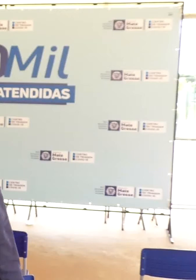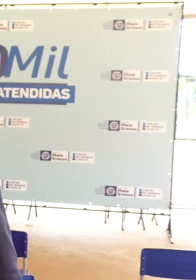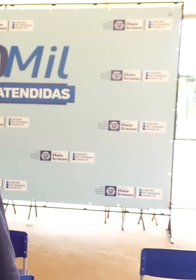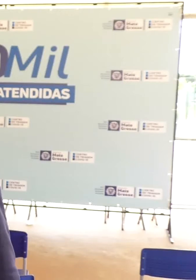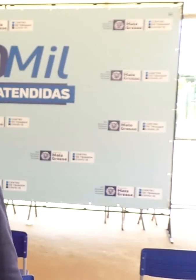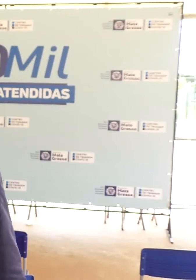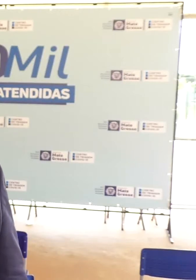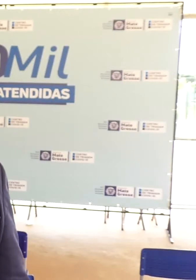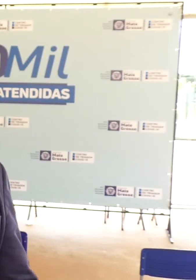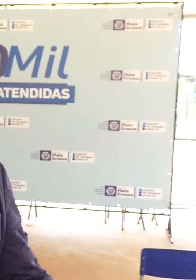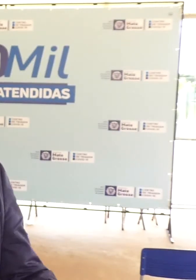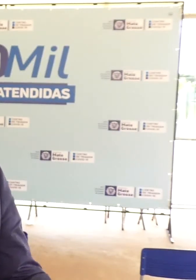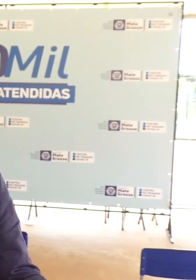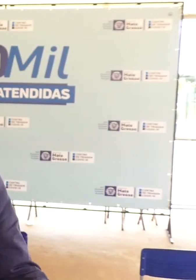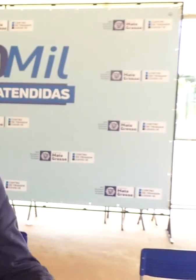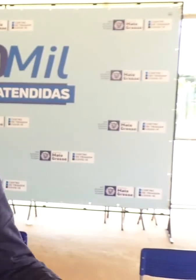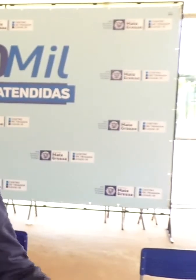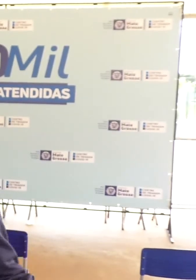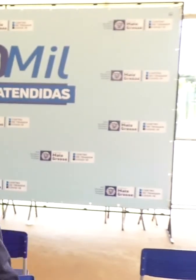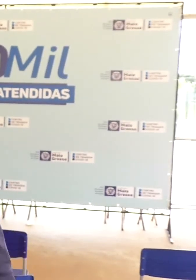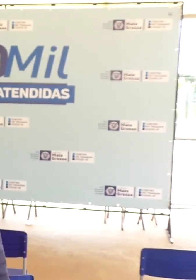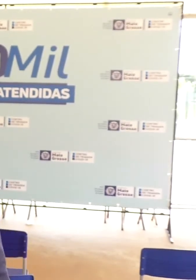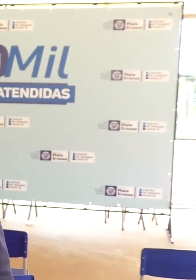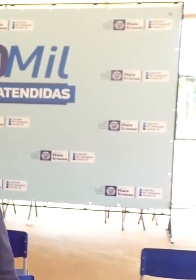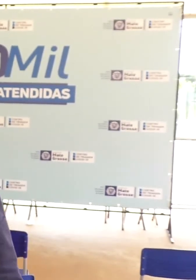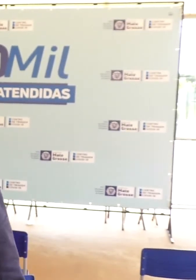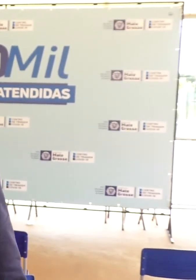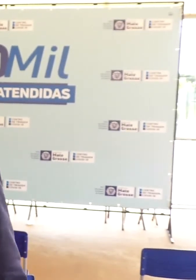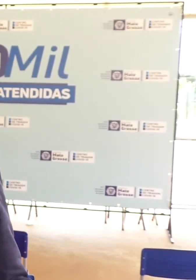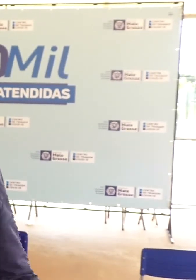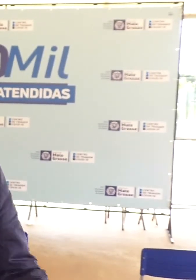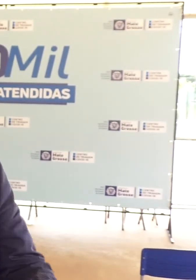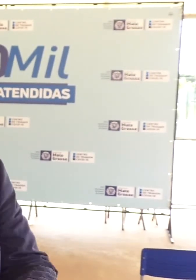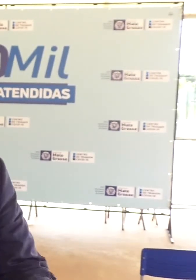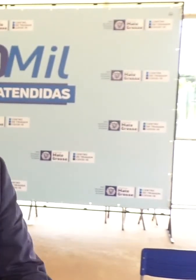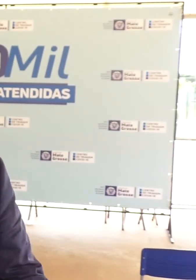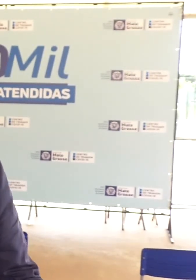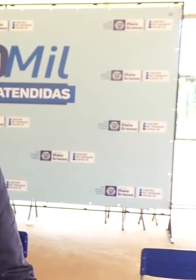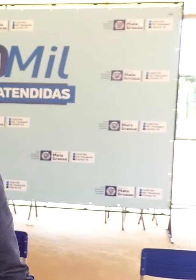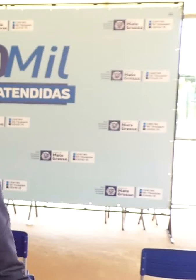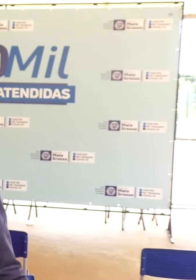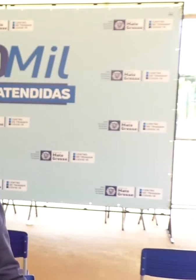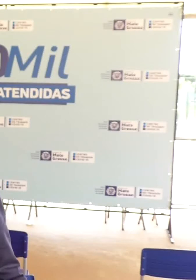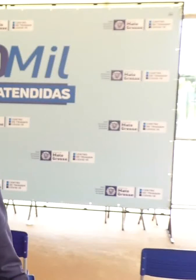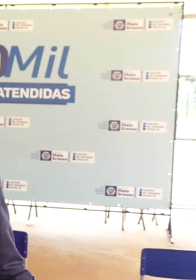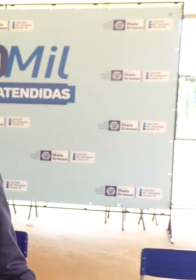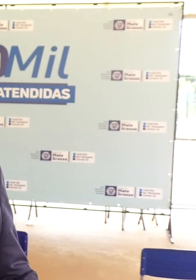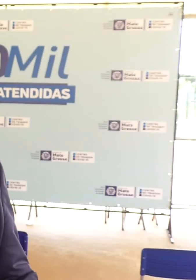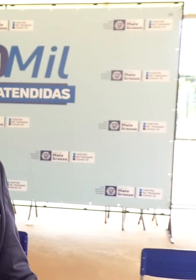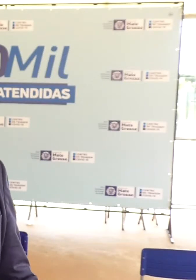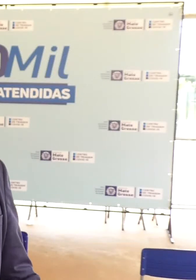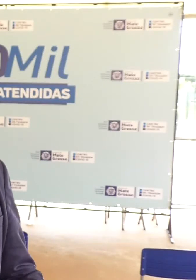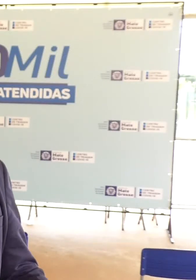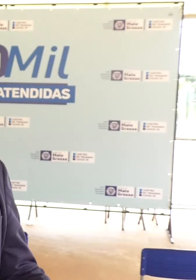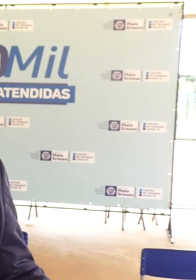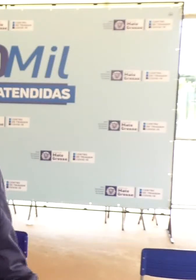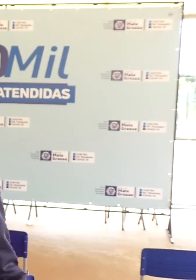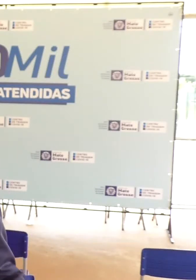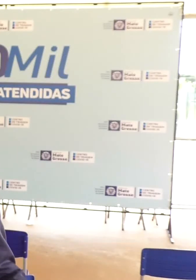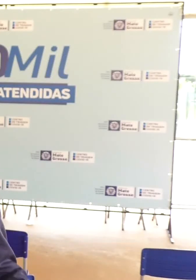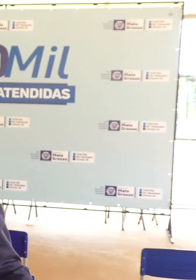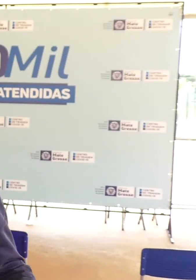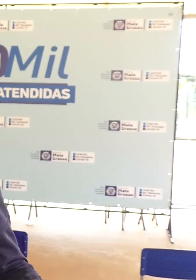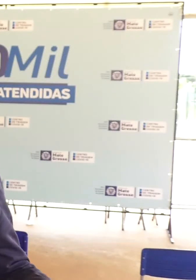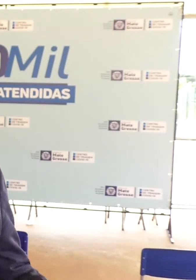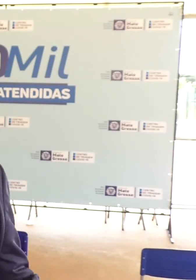governador Mauro Mendes falou se o estado irá ou não adotar as mesmas medidas que Cuiabá com relação ao